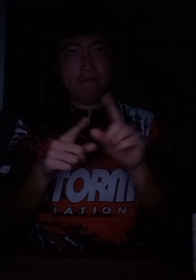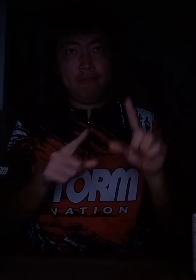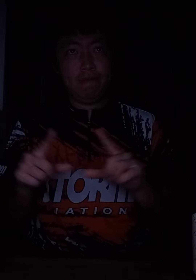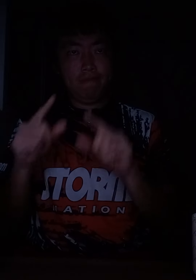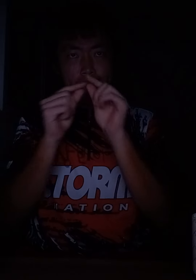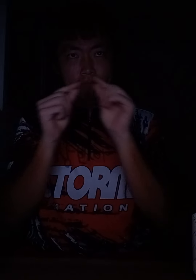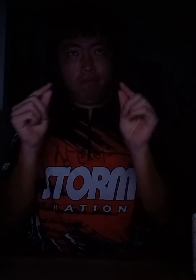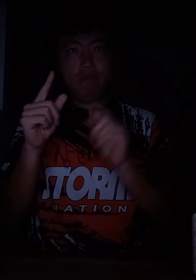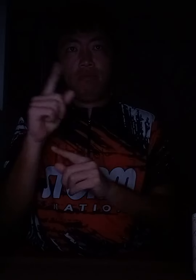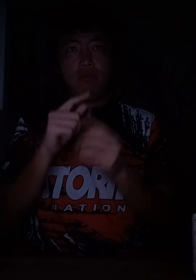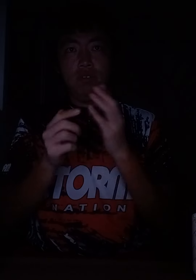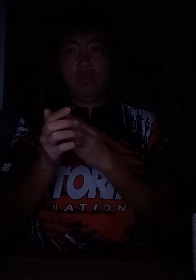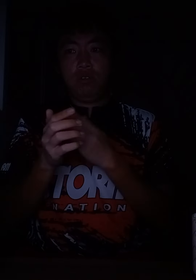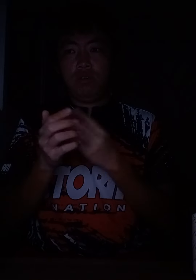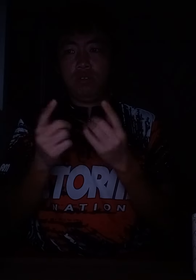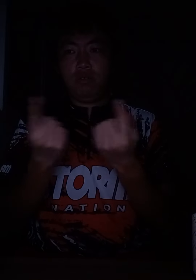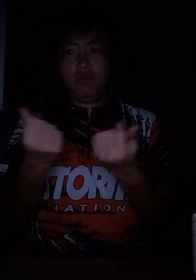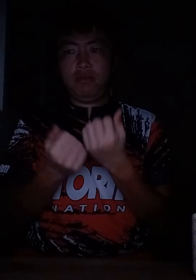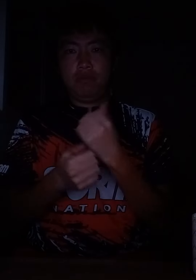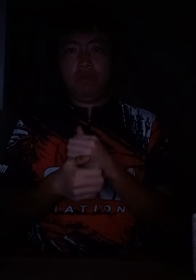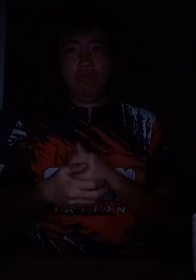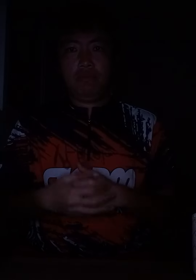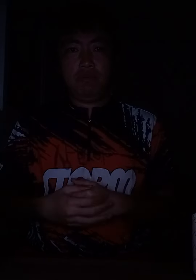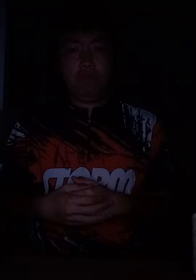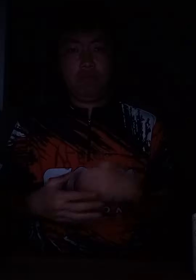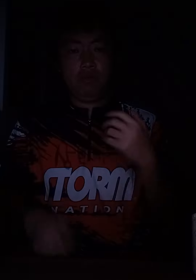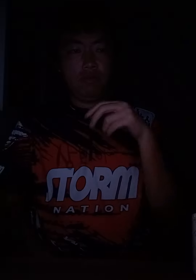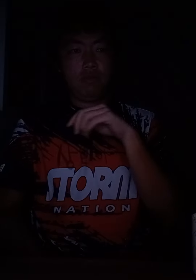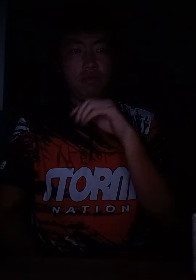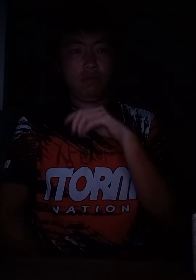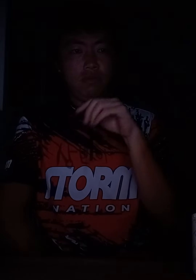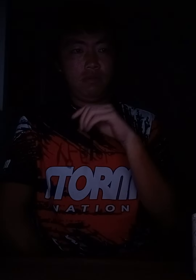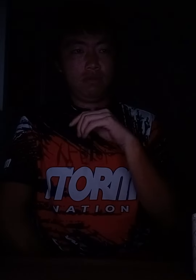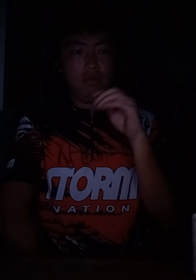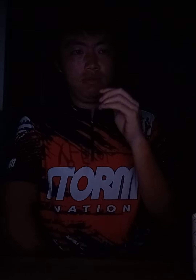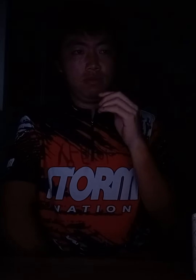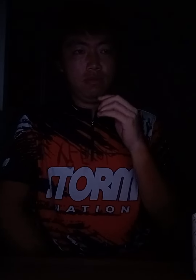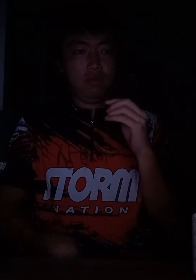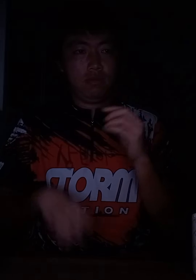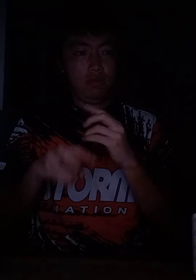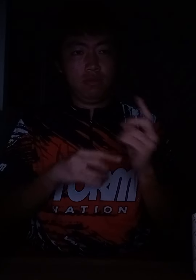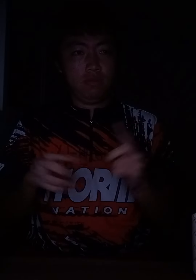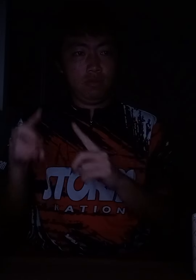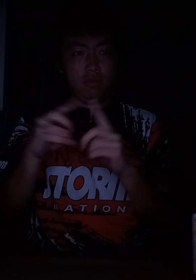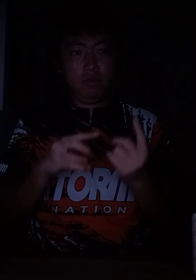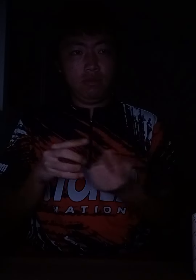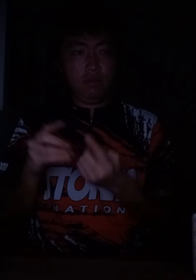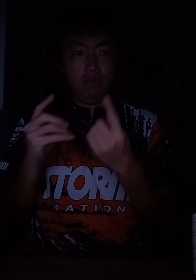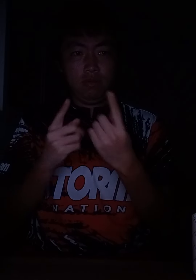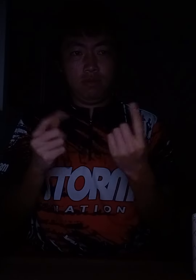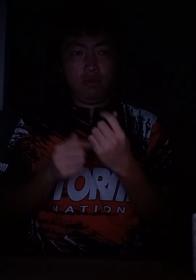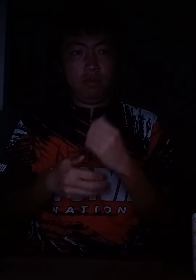정전이 발생한 것으로 추정하고 있습니다. 어제 충남 아산시 귀뚜라미 보일러 제조 공장에서 났던 큰 불로 소방서